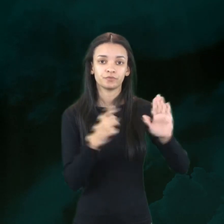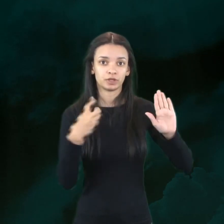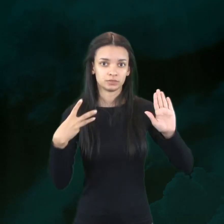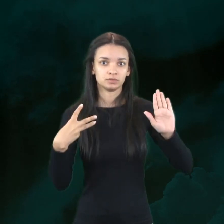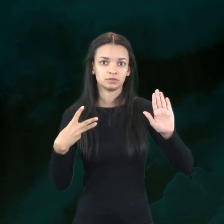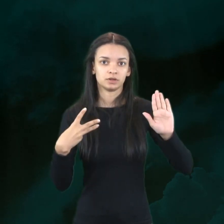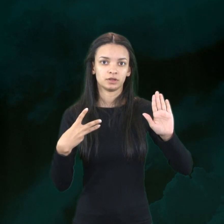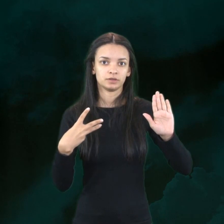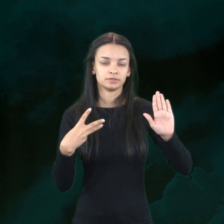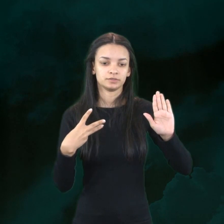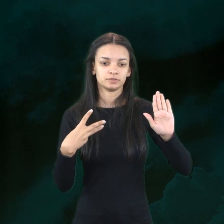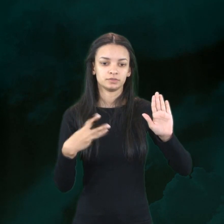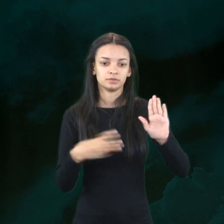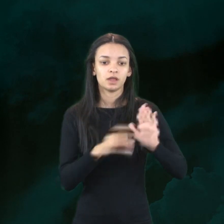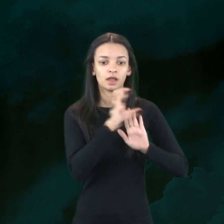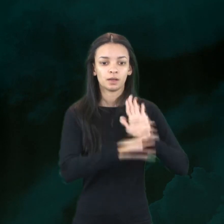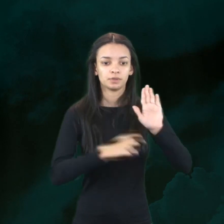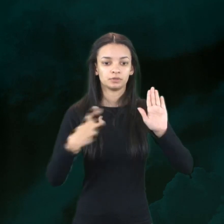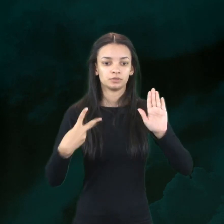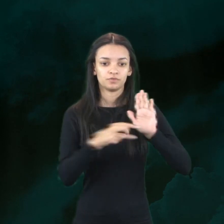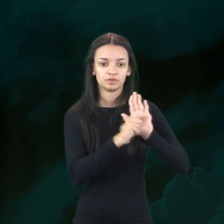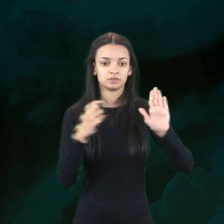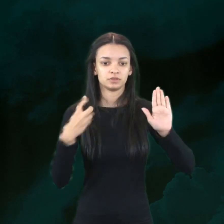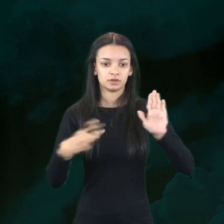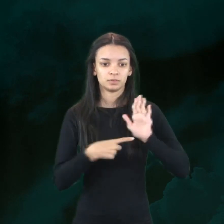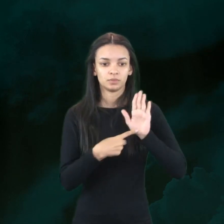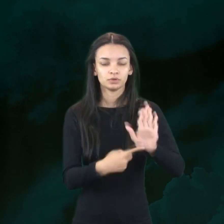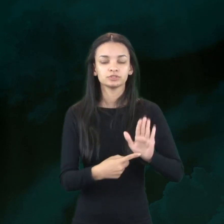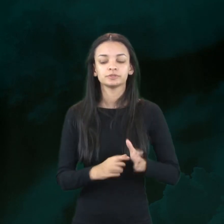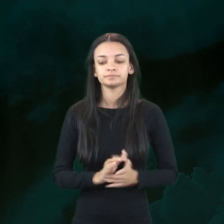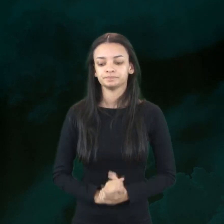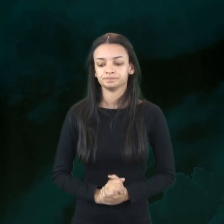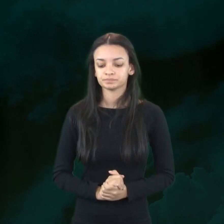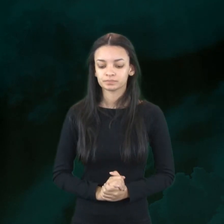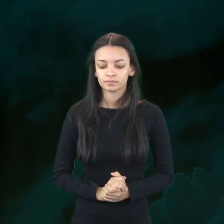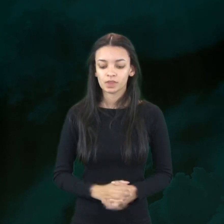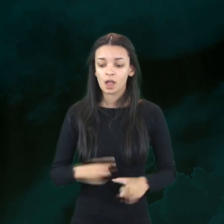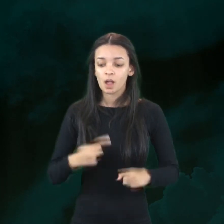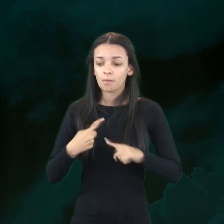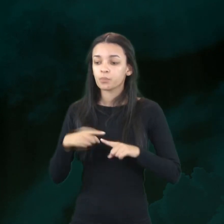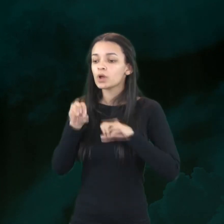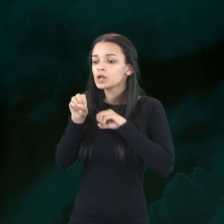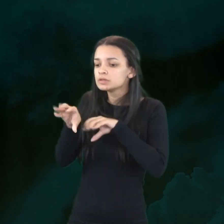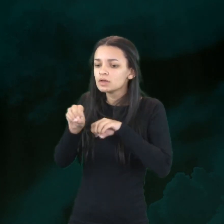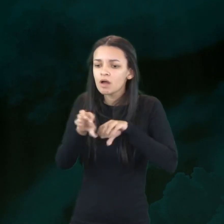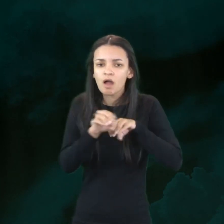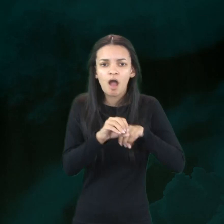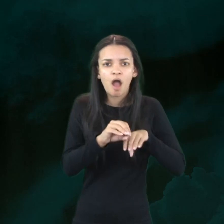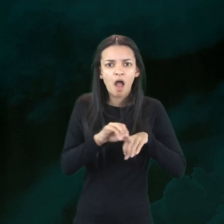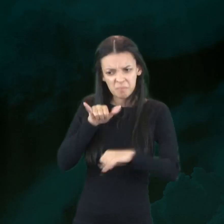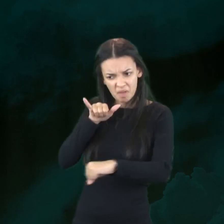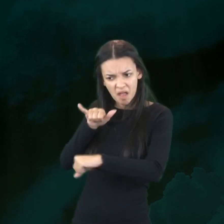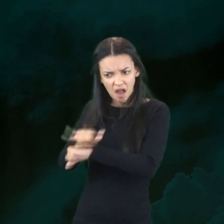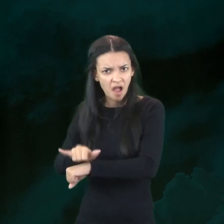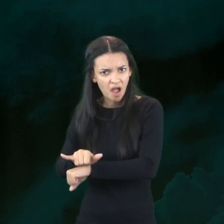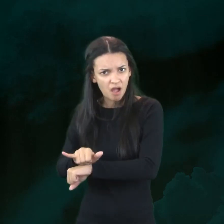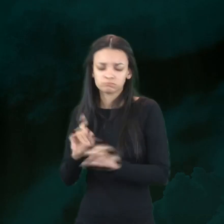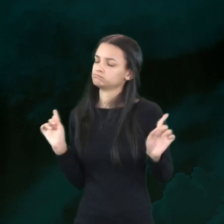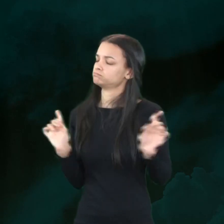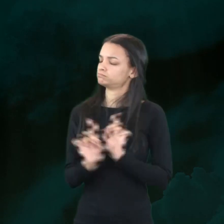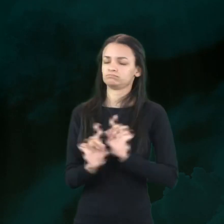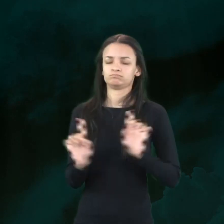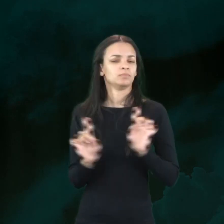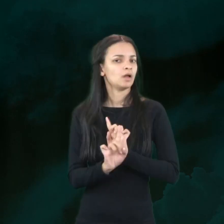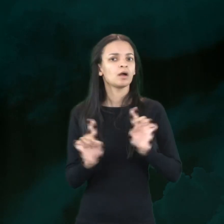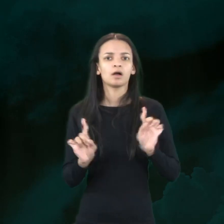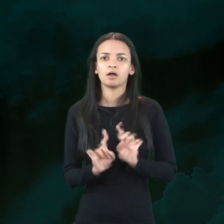3, diz assim, capítulo 2, versículo 3. Pois a nossa exortação não procede de engano. Nós não estamos